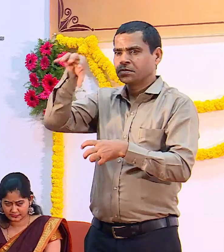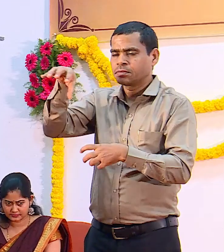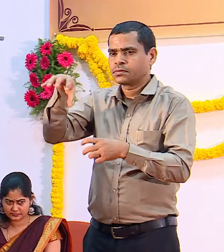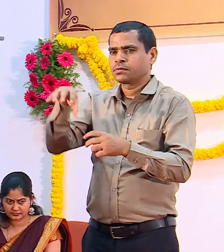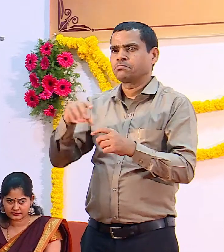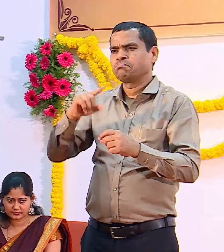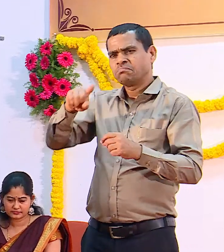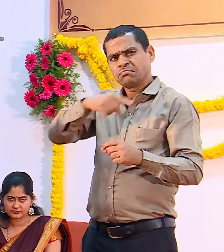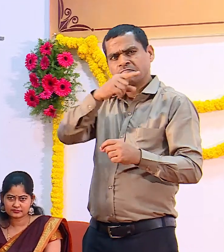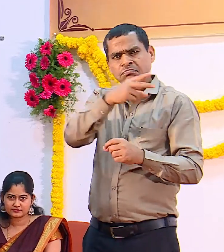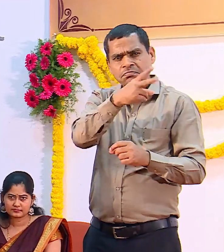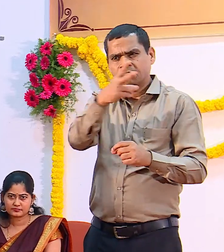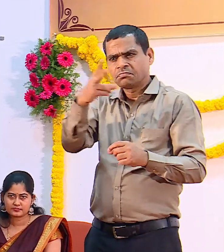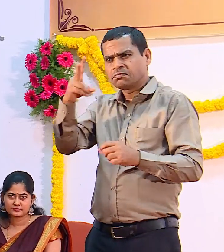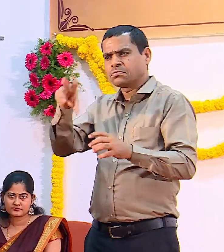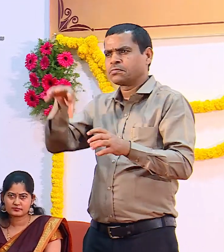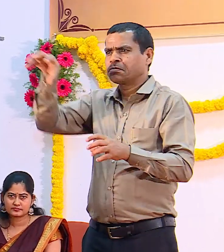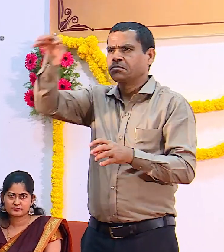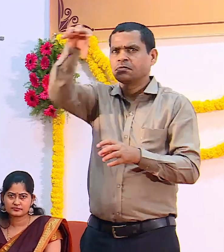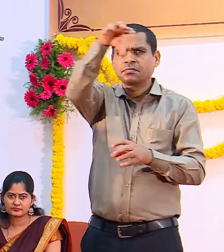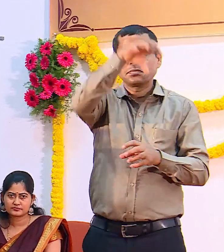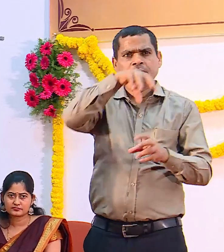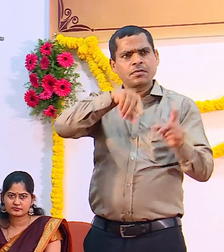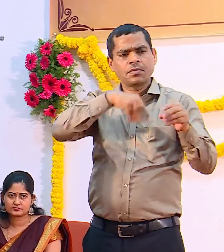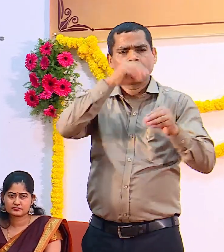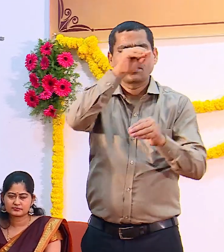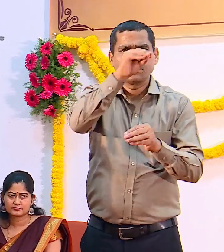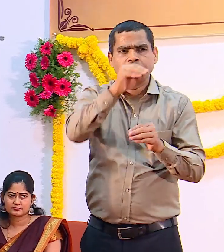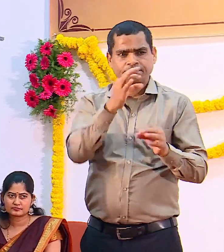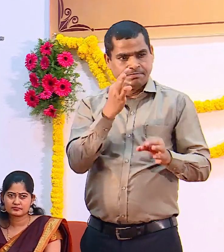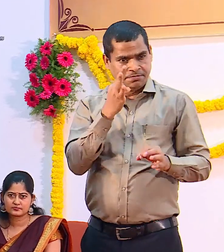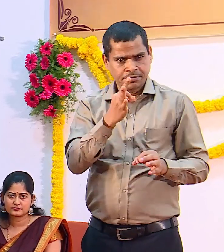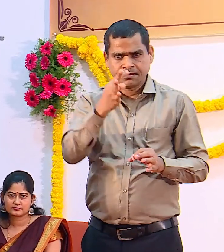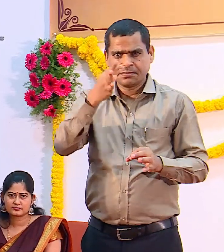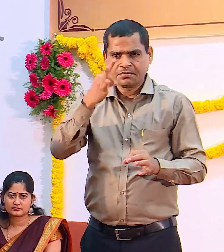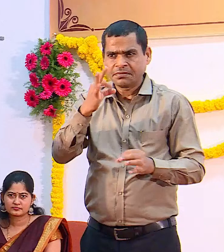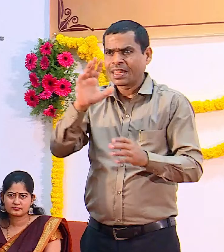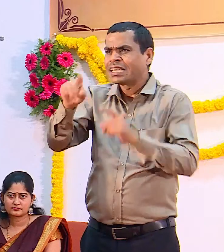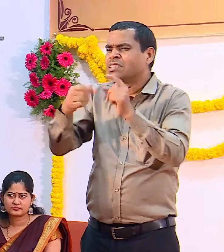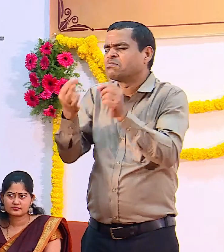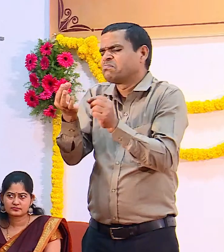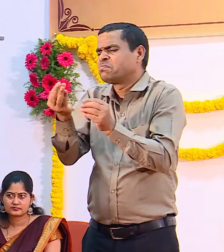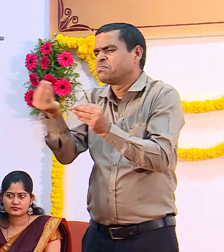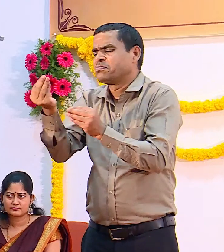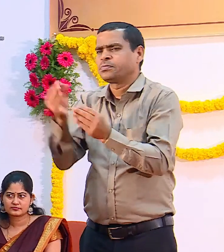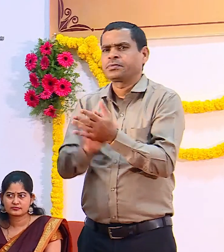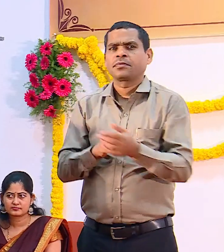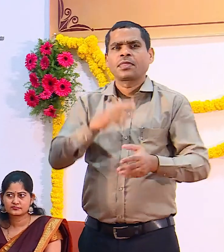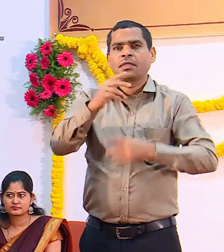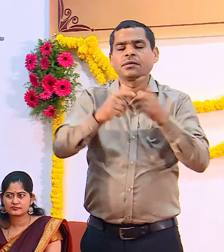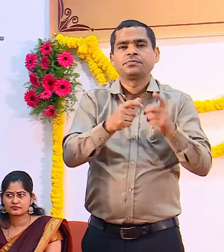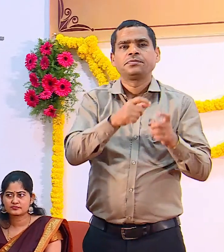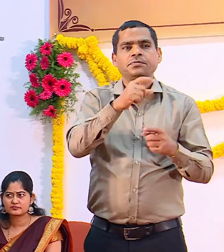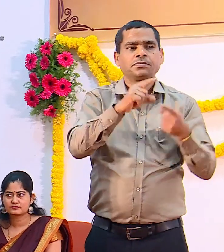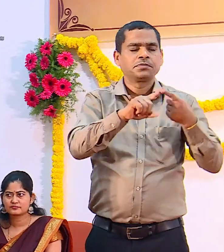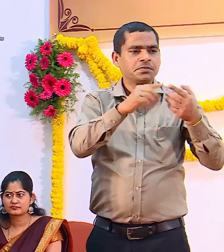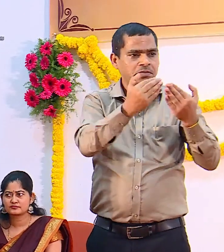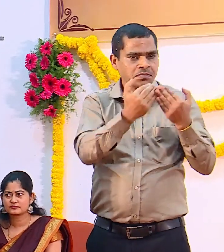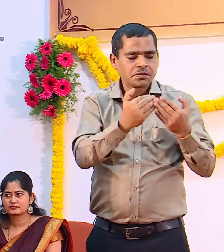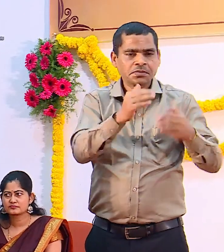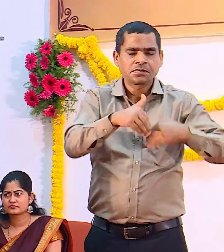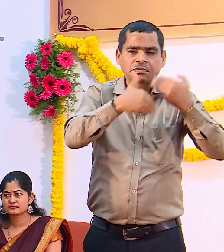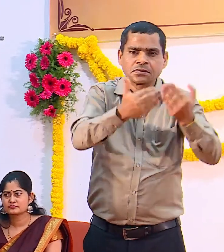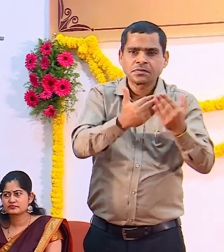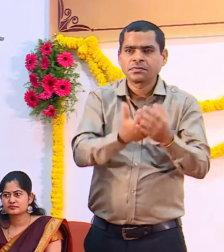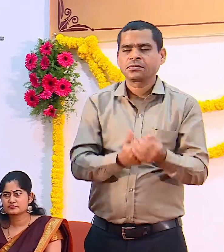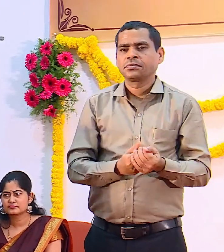डिस्ट्रिक्ट हॉस्पिटल में बने हैं, कहीं पर अच्छे हैं कहीं पर बुरे हैं, मतलब बहुत अच्छे नहीं हैं, परंतु डिस्ट्रिक्ट अर्ली इंटरवेंशन सेंटर हैं। तो आशा